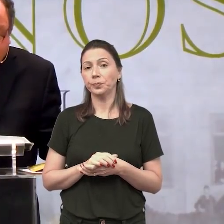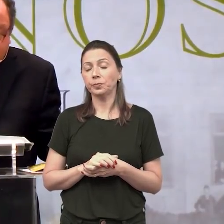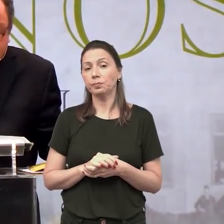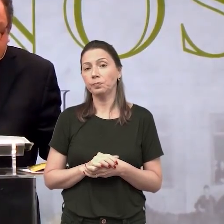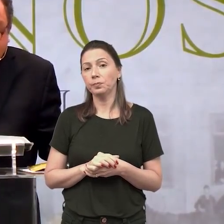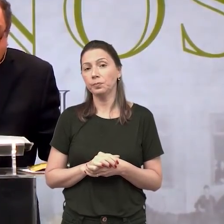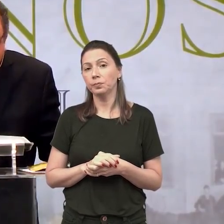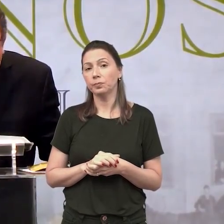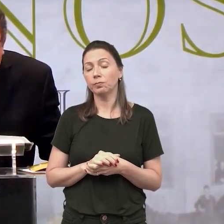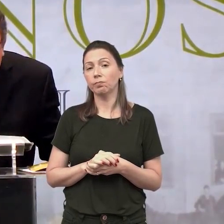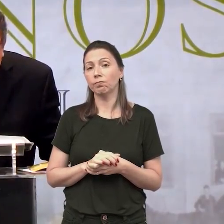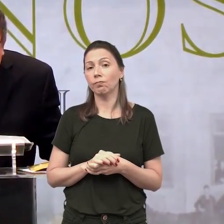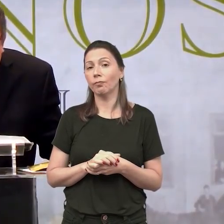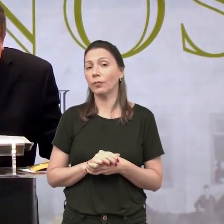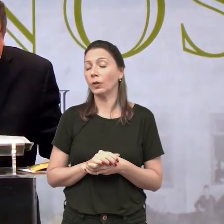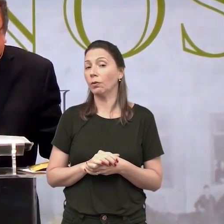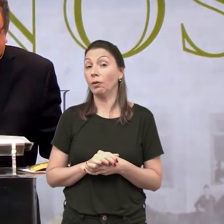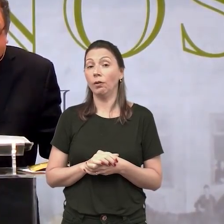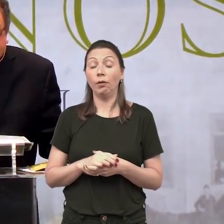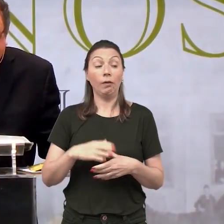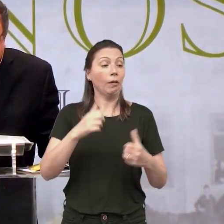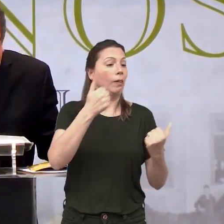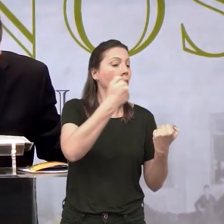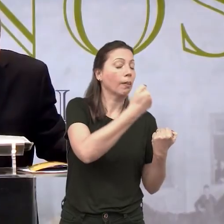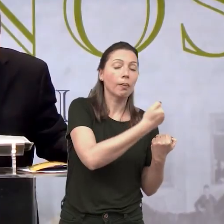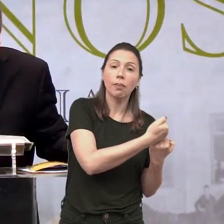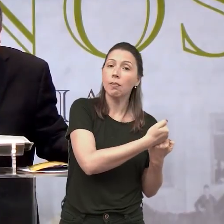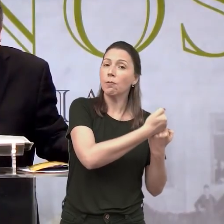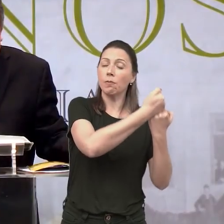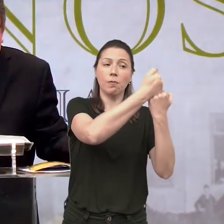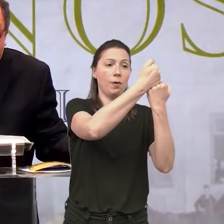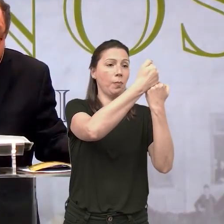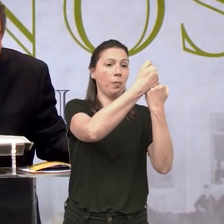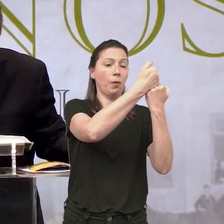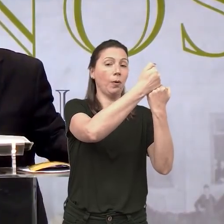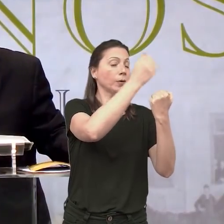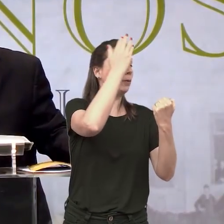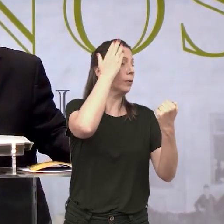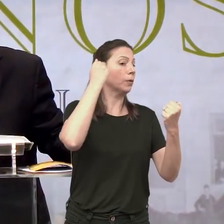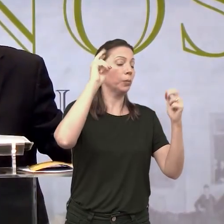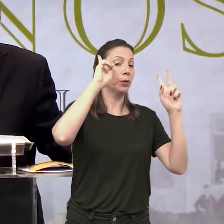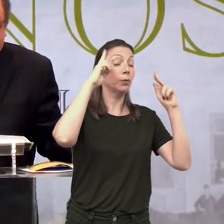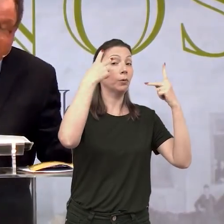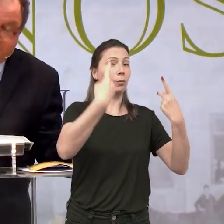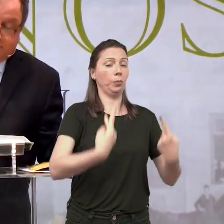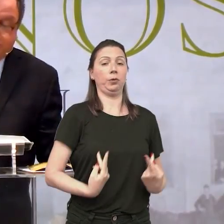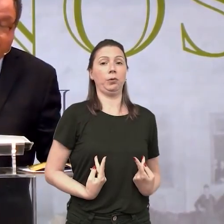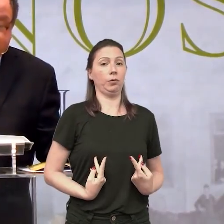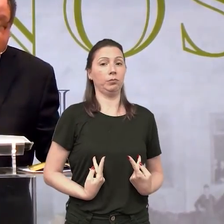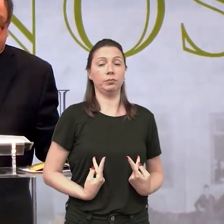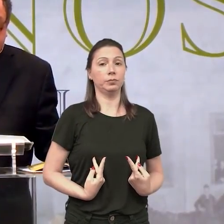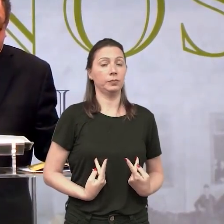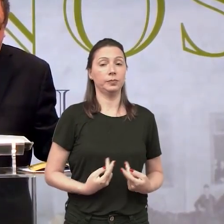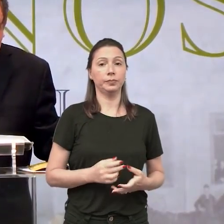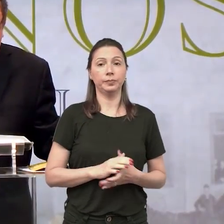Segunda parte, e não te estribes no teu próprio quê?